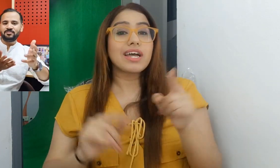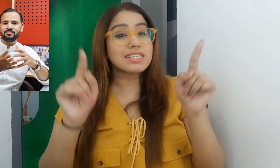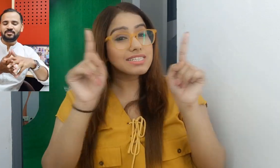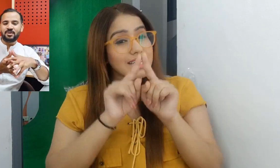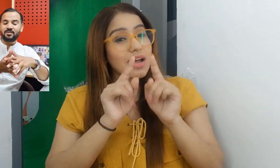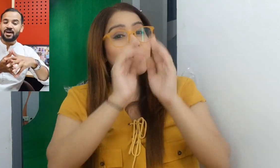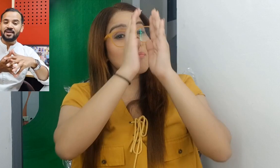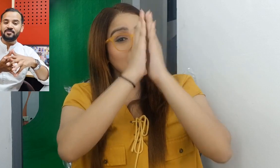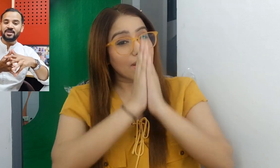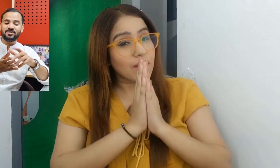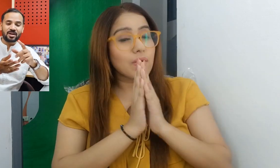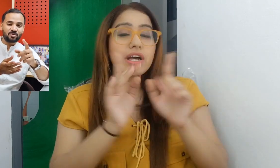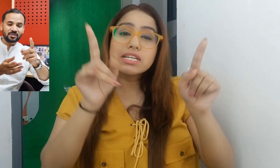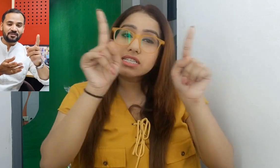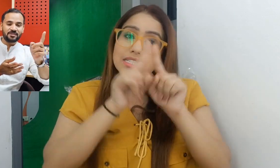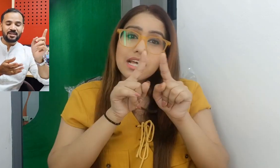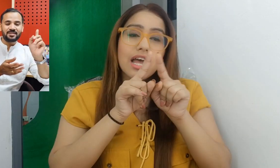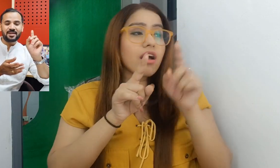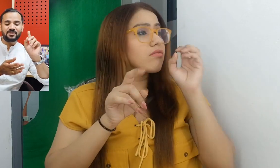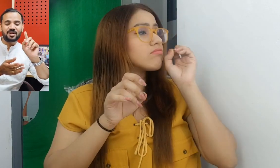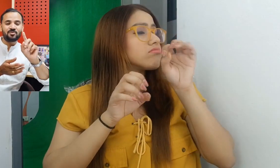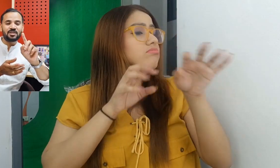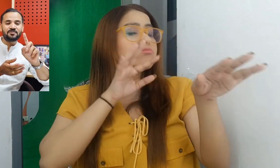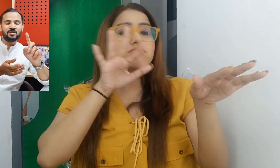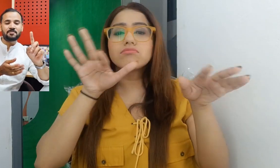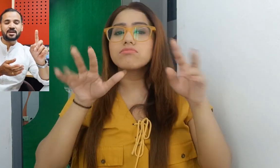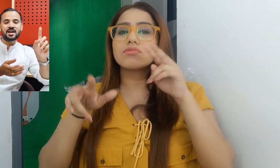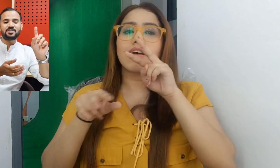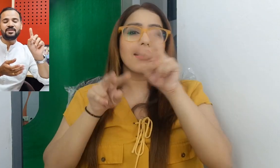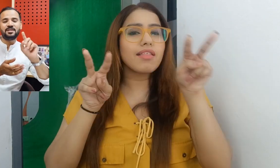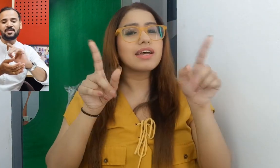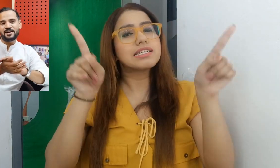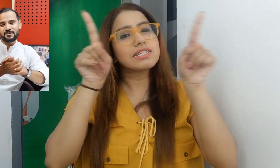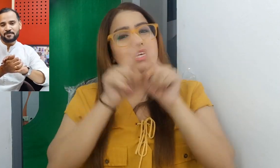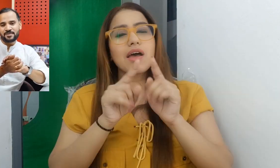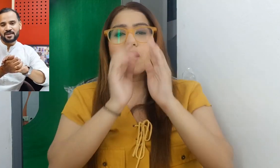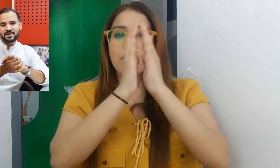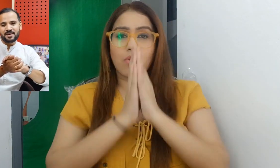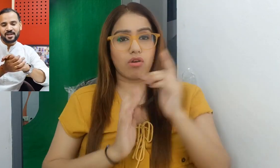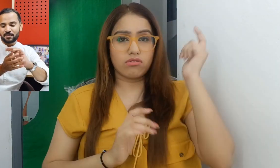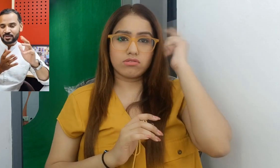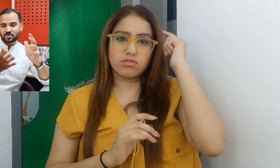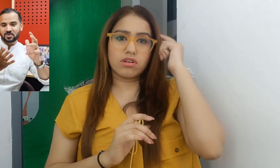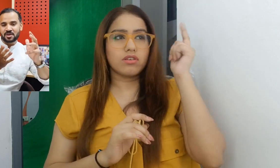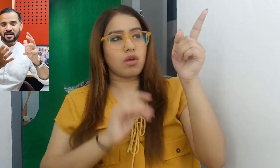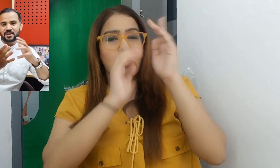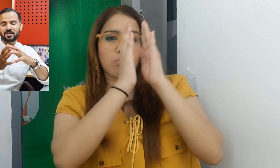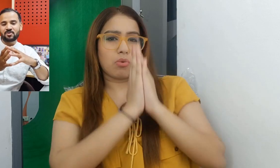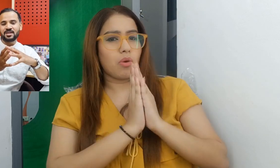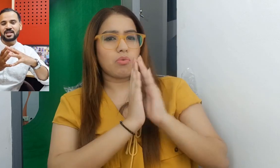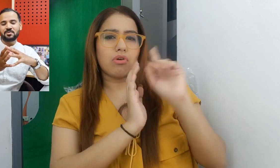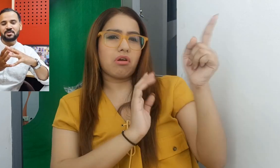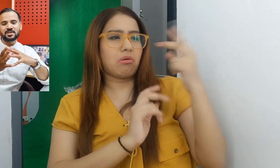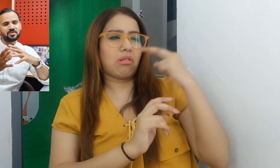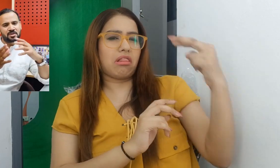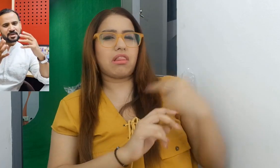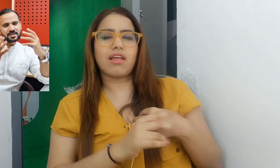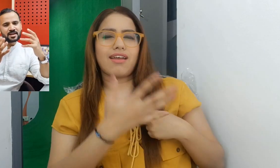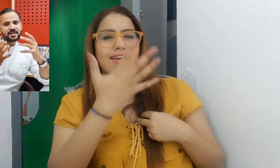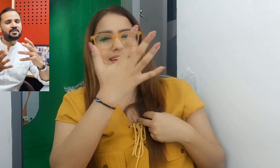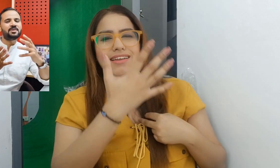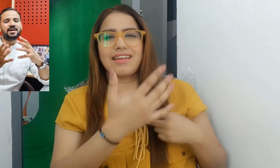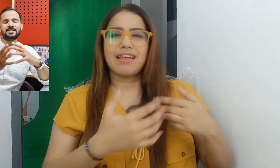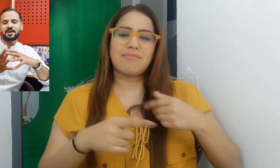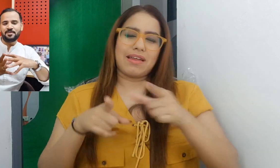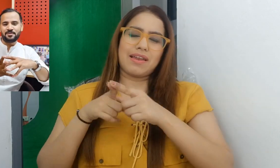बिल्कुल, भगवान भी चारों तरफ देखता है, चारों तरफ उनका प्रकाश विद्यमान है। ये मत सोचो कि हमारे कर्मों का हिसाब उनके पास नहीं, उनके पास